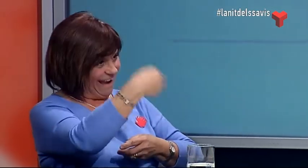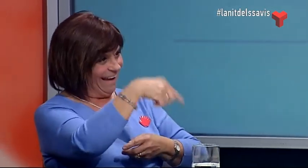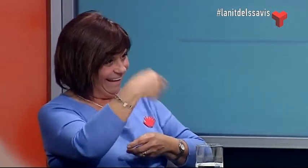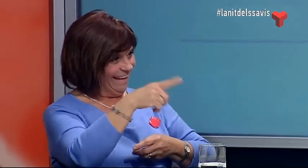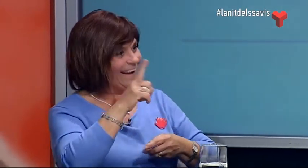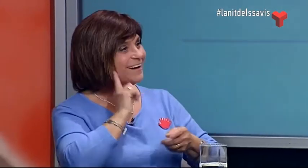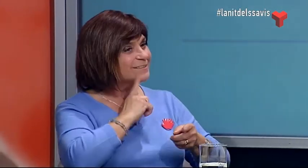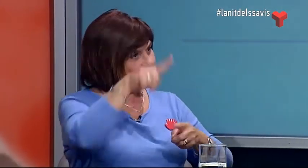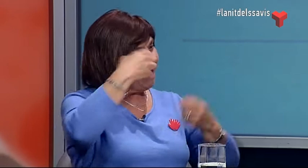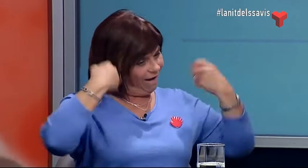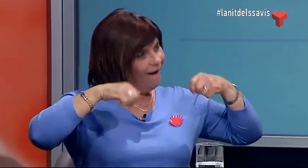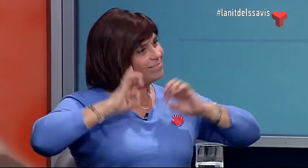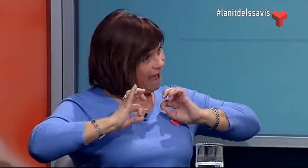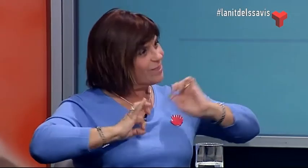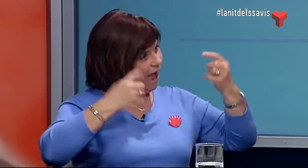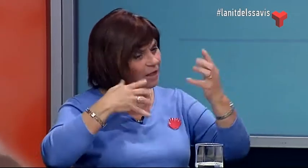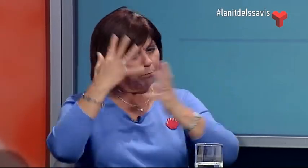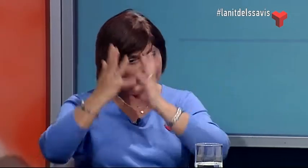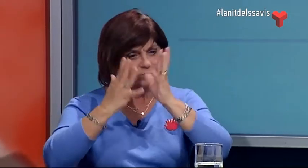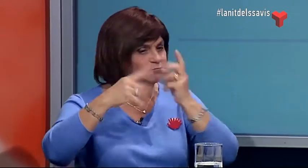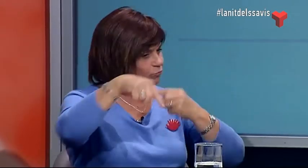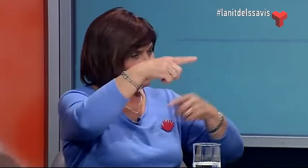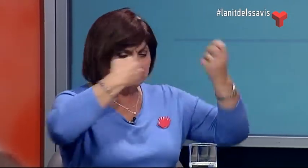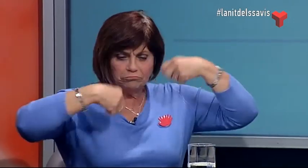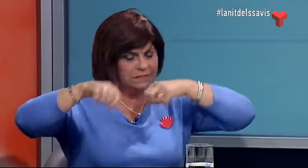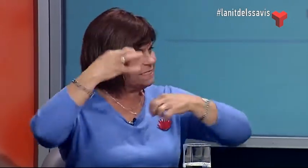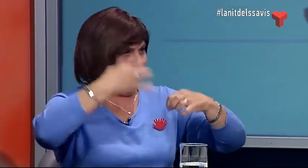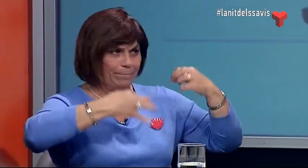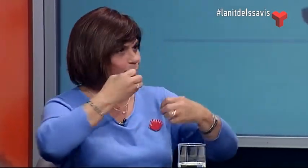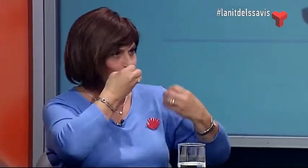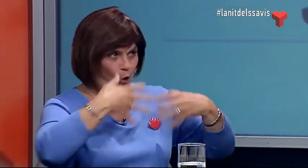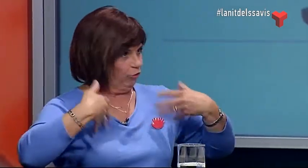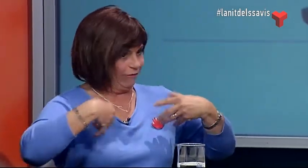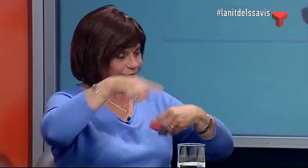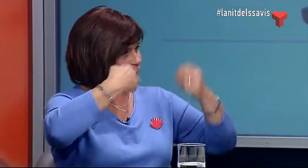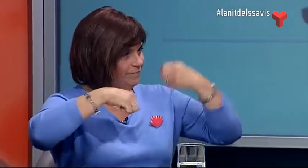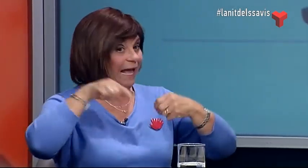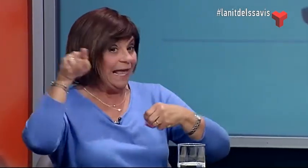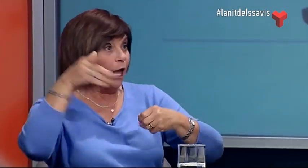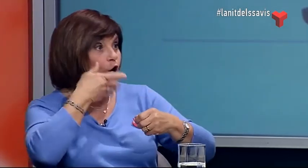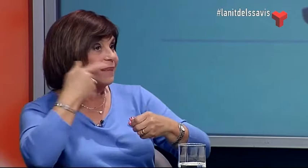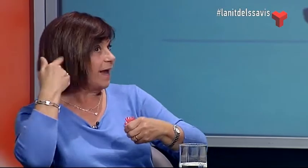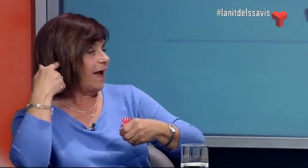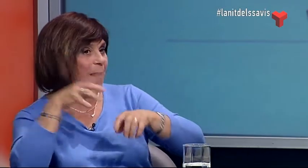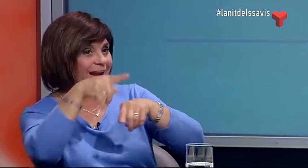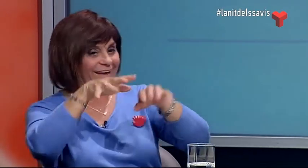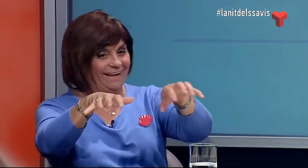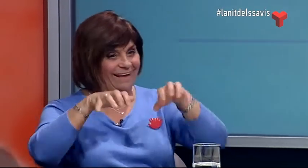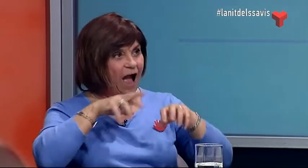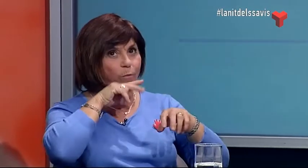hi ha intèrprets en algunes obres de teatre, hi ha intèrprets que t'expliquen l'obra de teatre amb llengua de